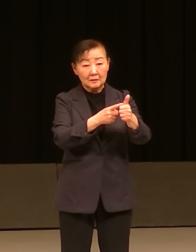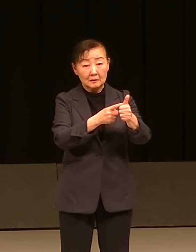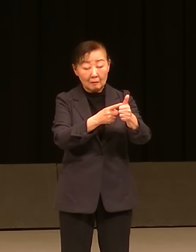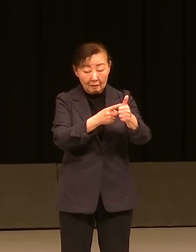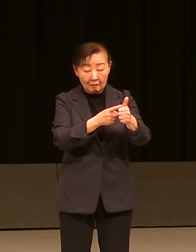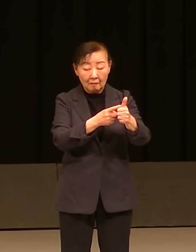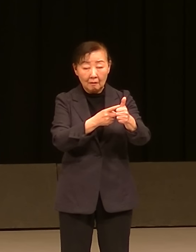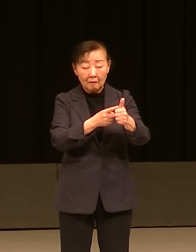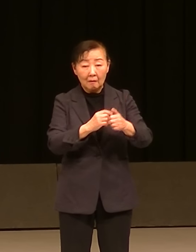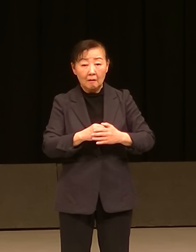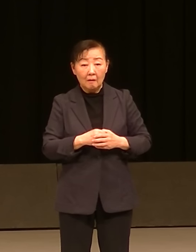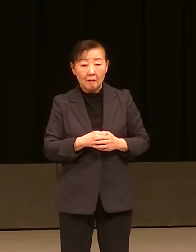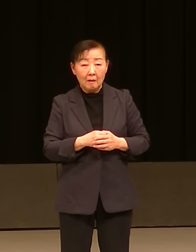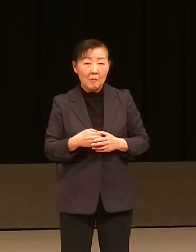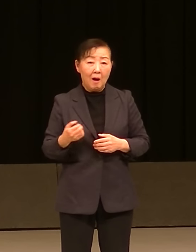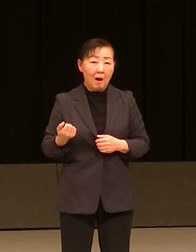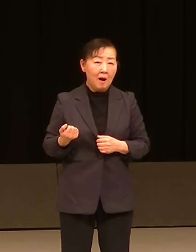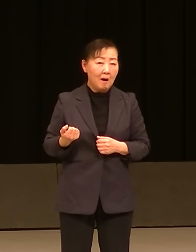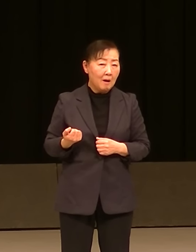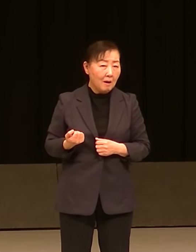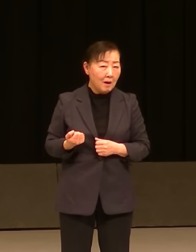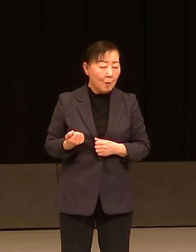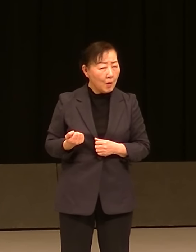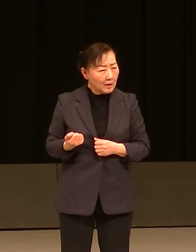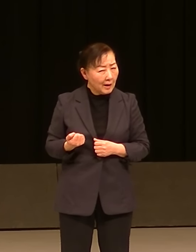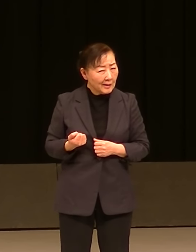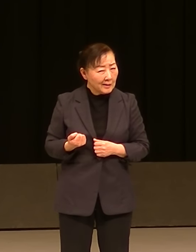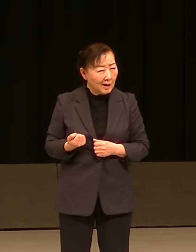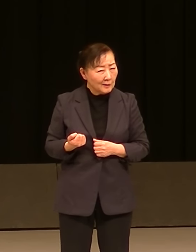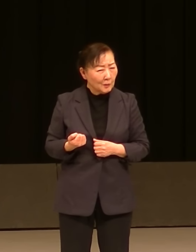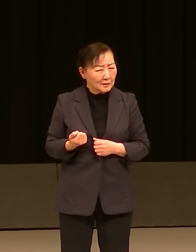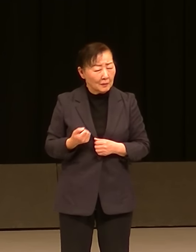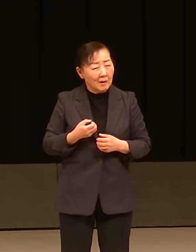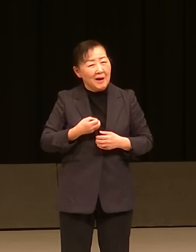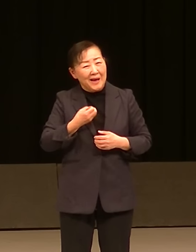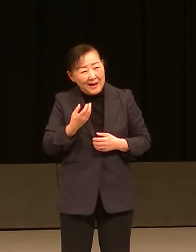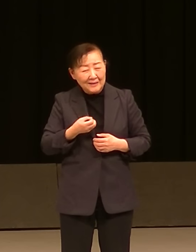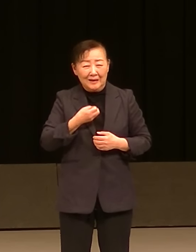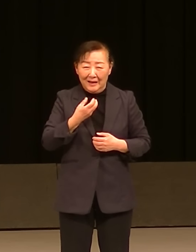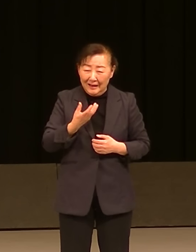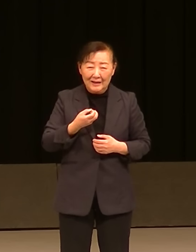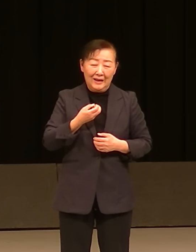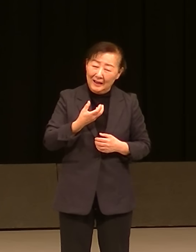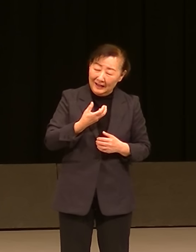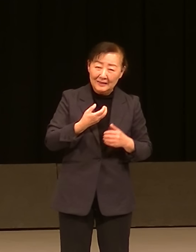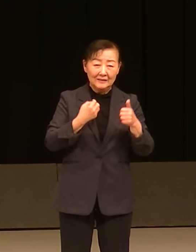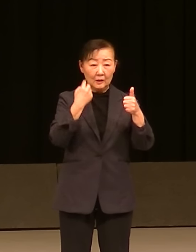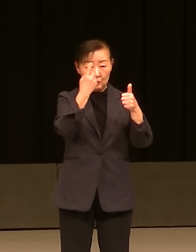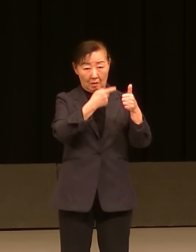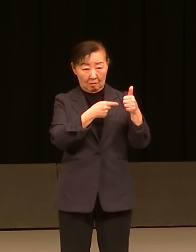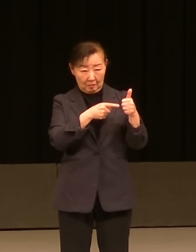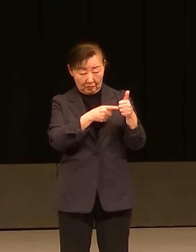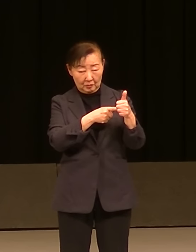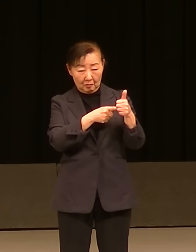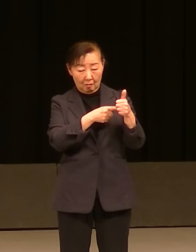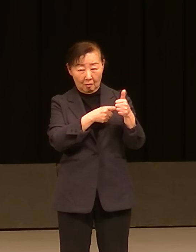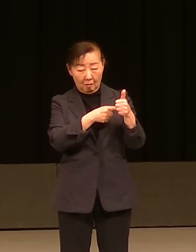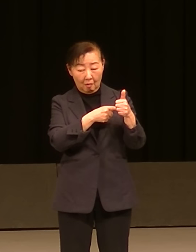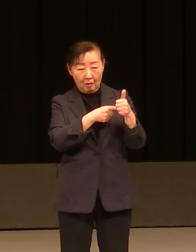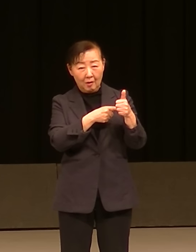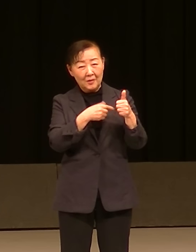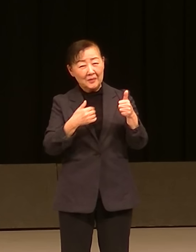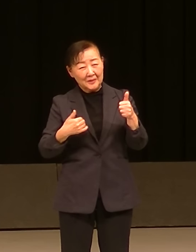あ笑いがどうしてもこぼれがしてしまうというような感じで嬉しそう